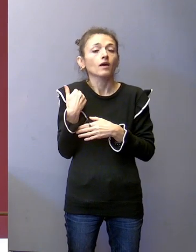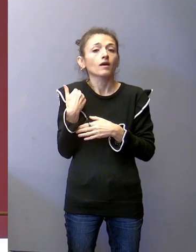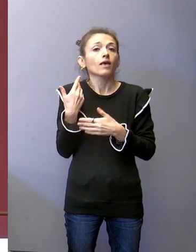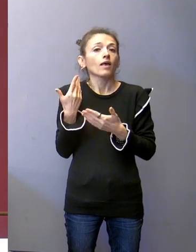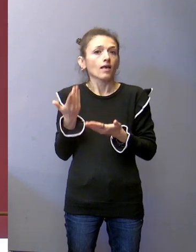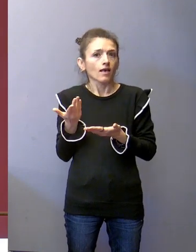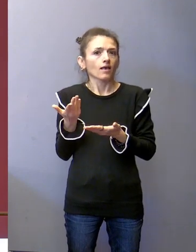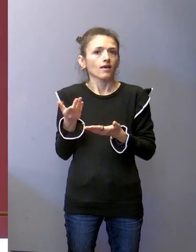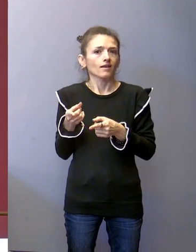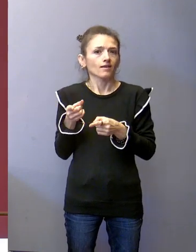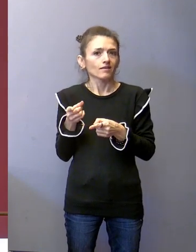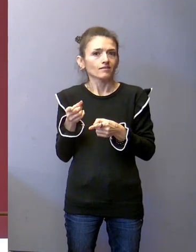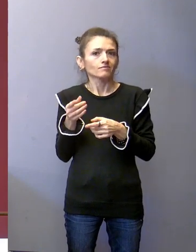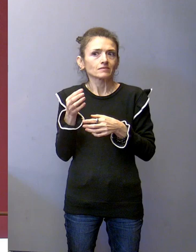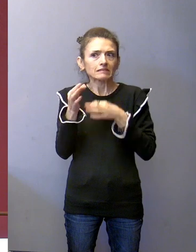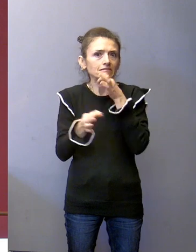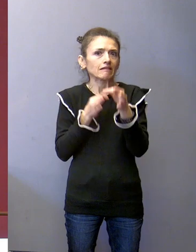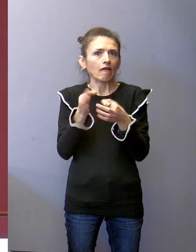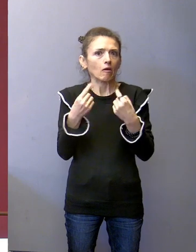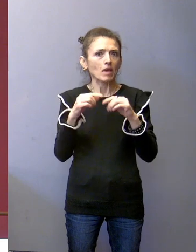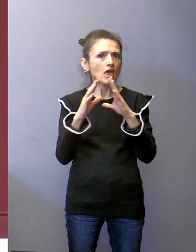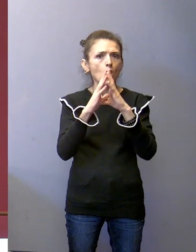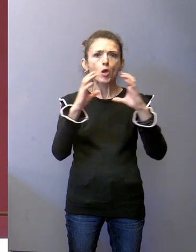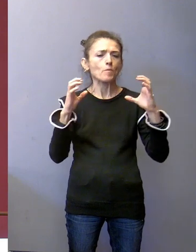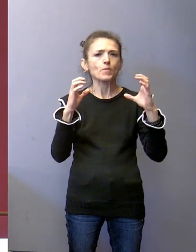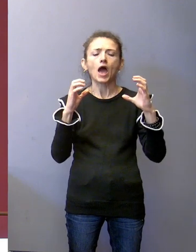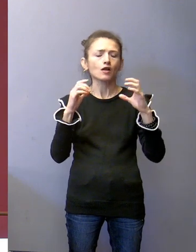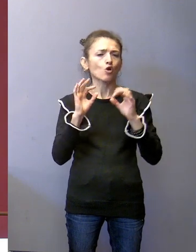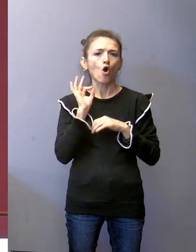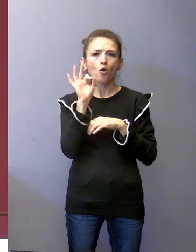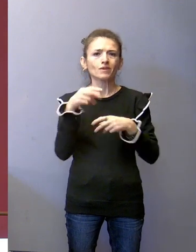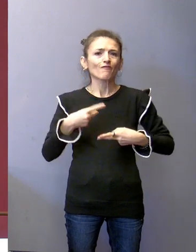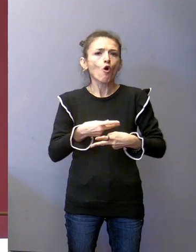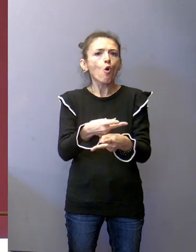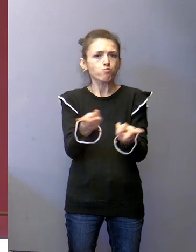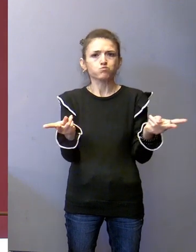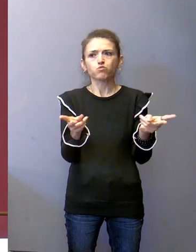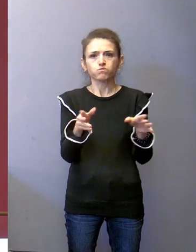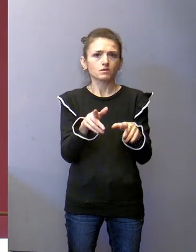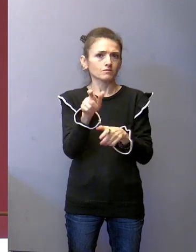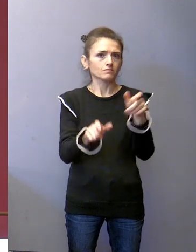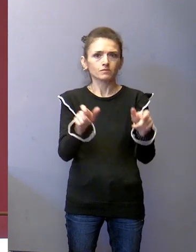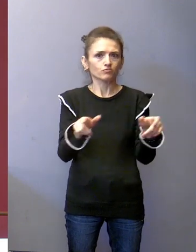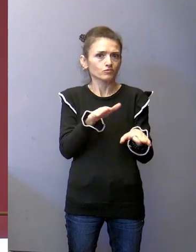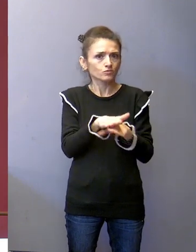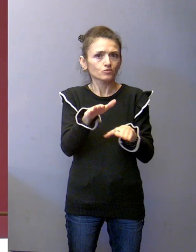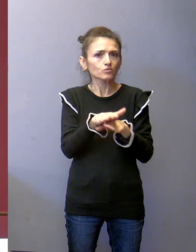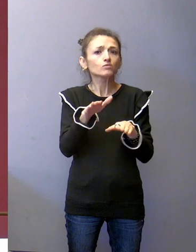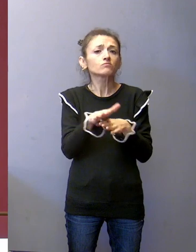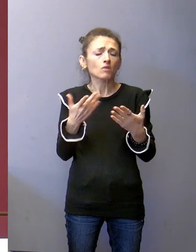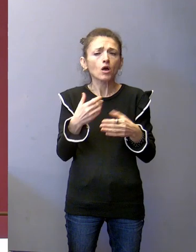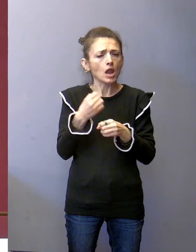avvalora la destinazione pubblica che avrà questo impianto Dopodiché e concludo siamo in progress assolutamente